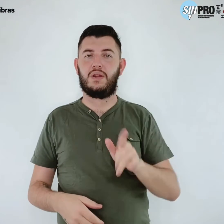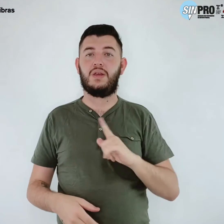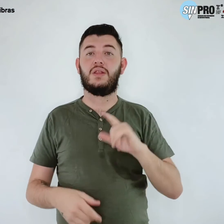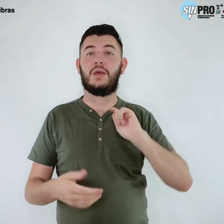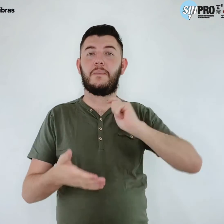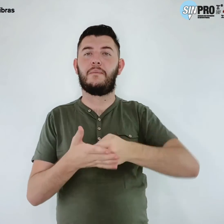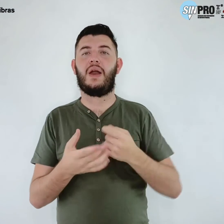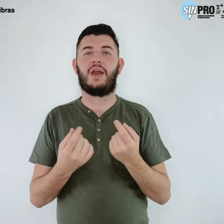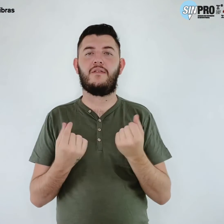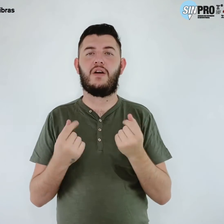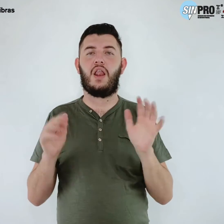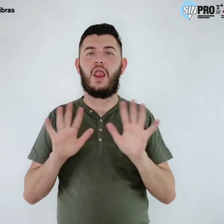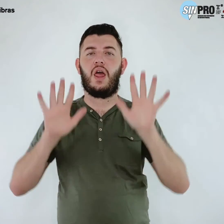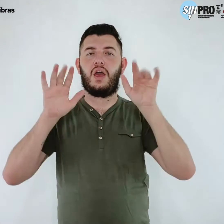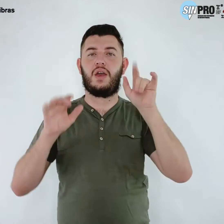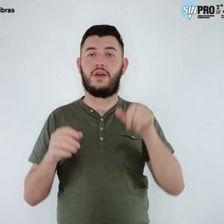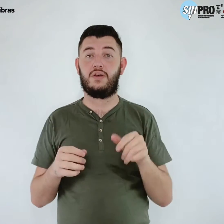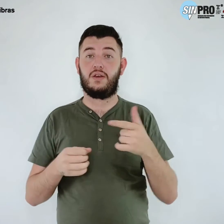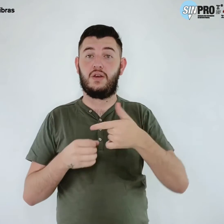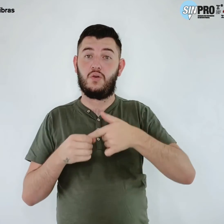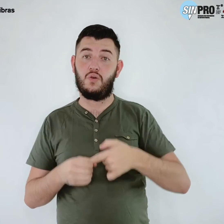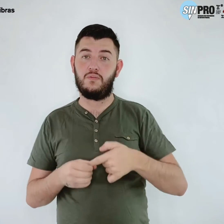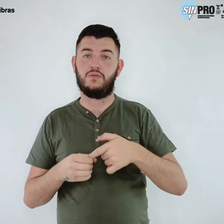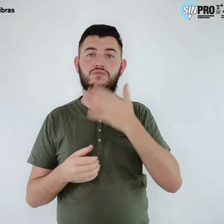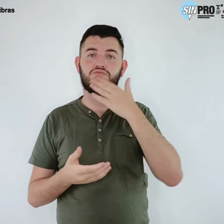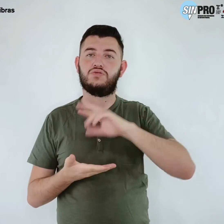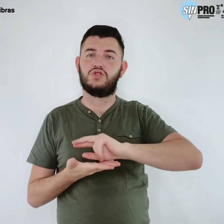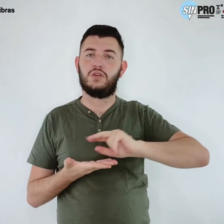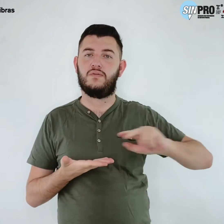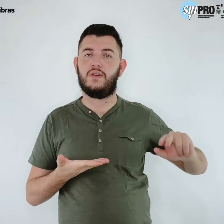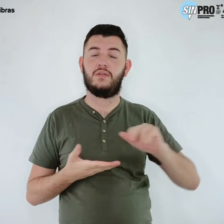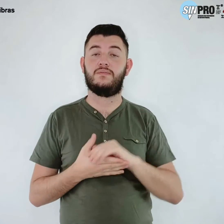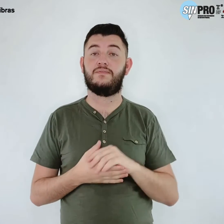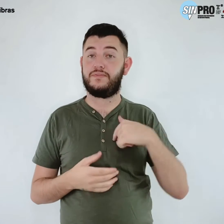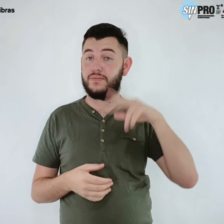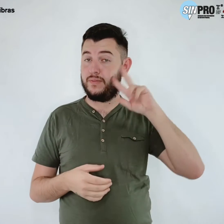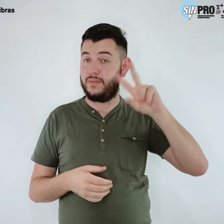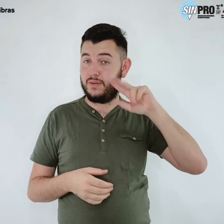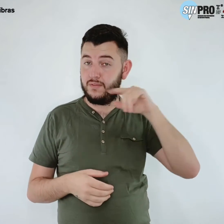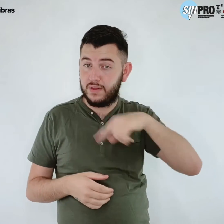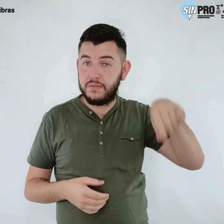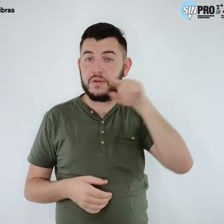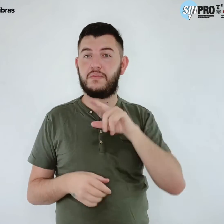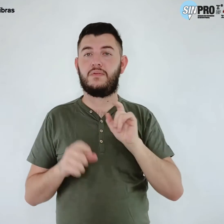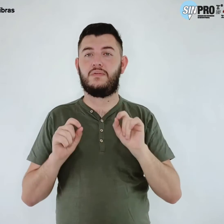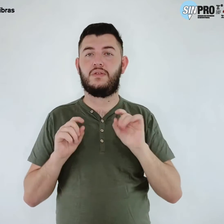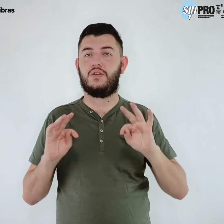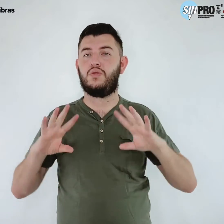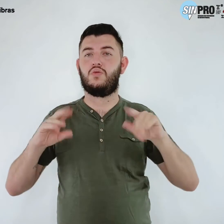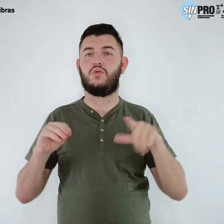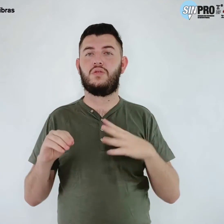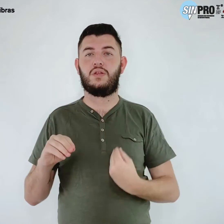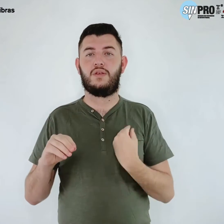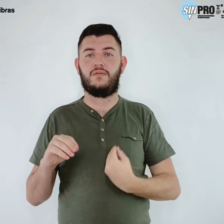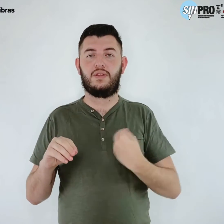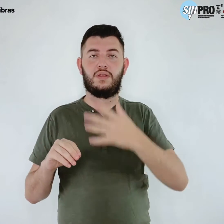o consumidor brasileiro, que tem que pagar muito caro nos combustíveis. Vale lembrar que tudo que